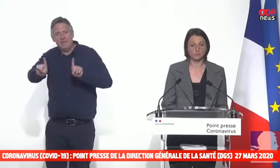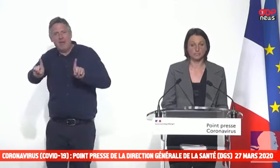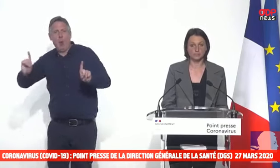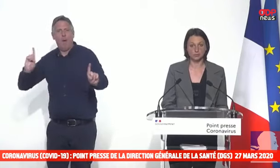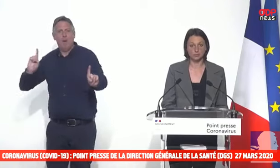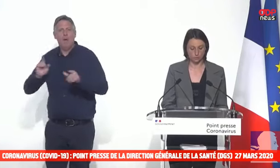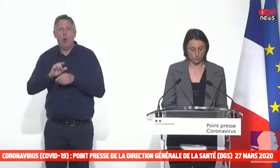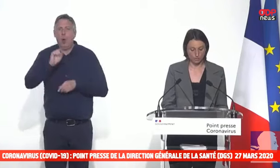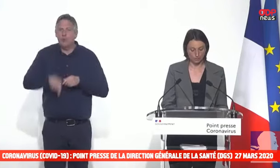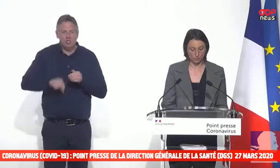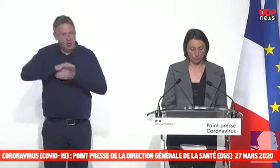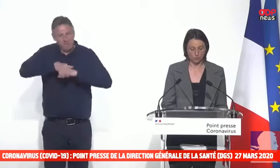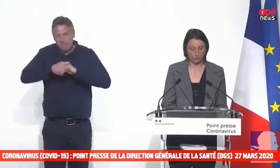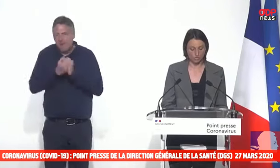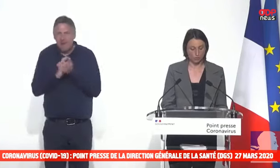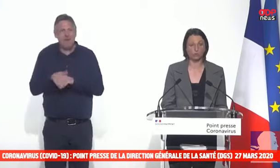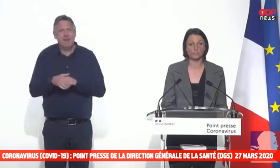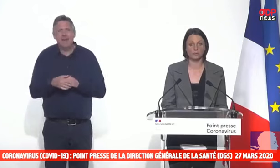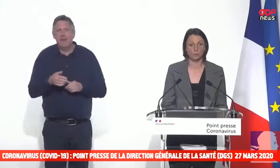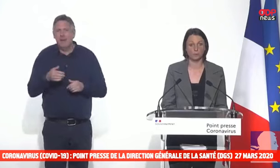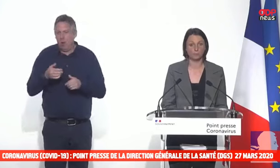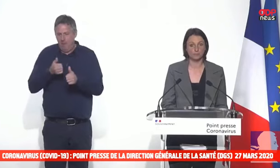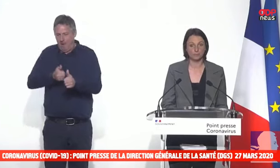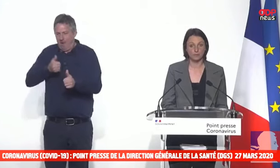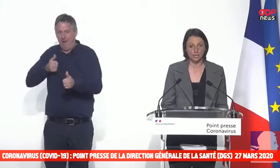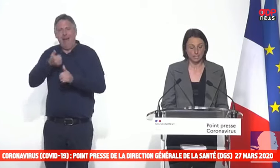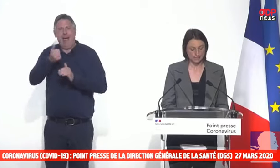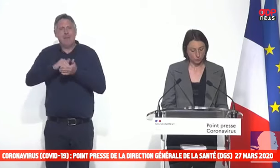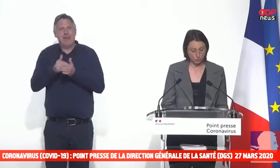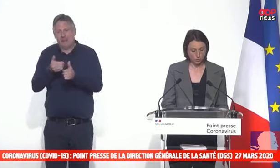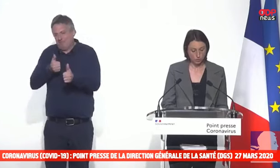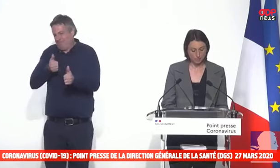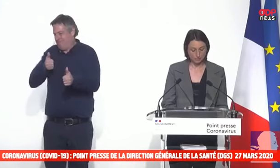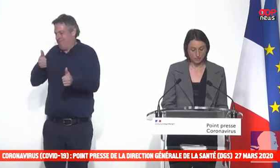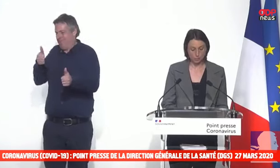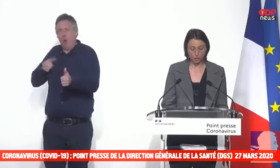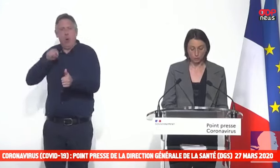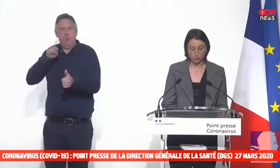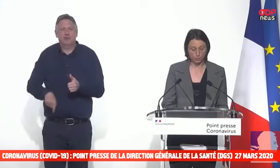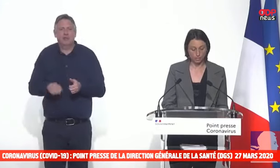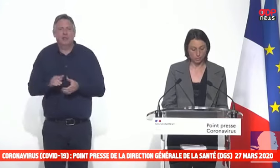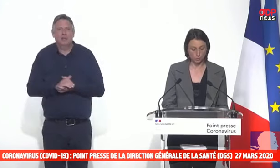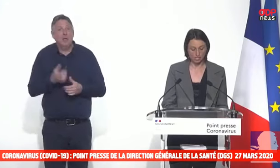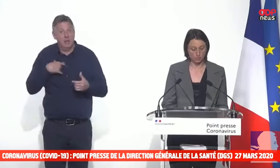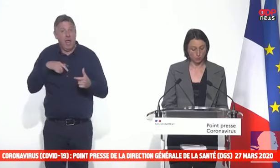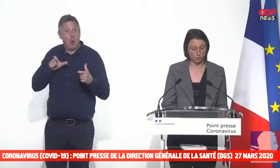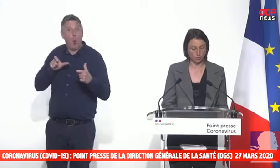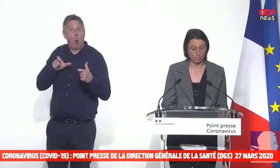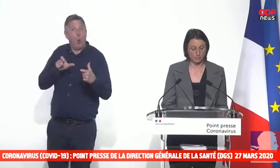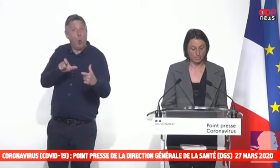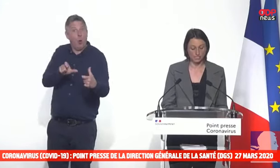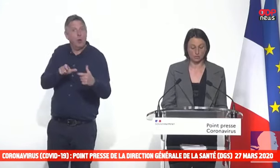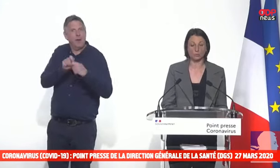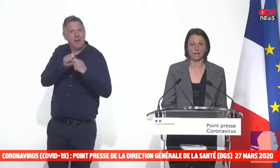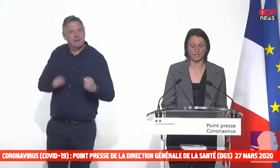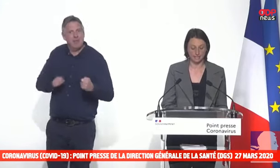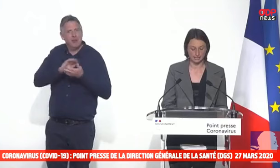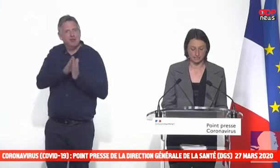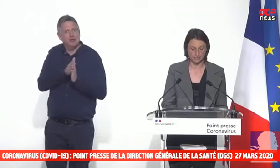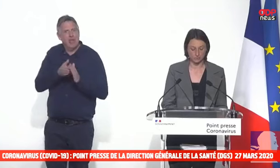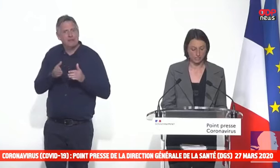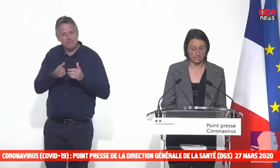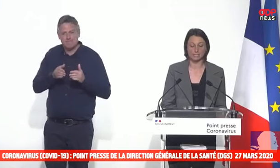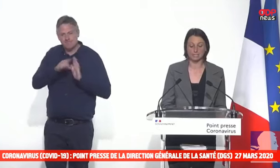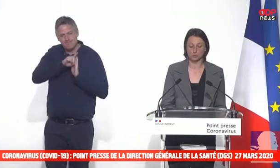mains, distance d'un mètre entre les personnes notamment. Des contrôles spécifiques sont alors mis en place concernant le respect des gestes barrières et